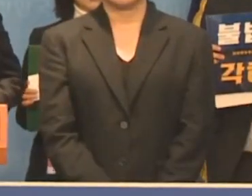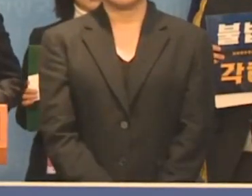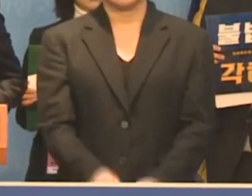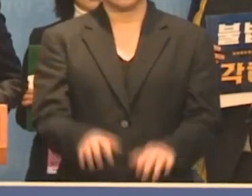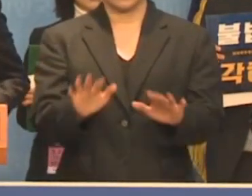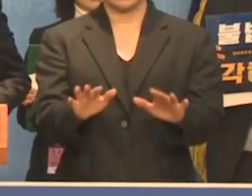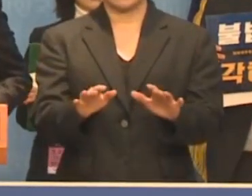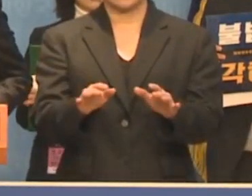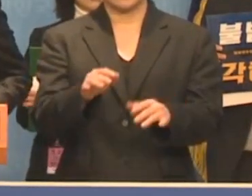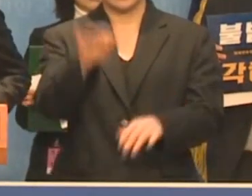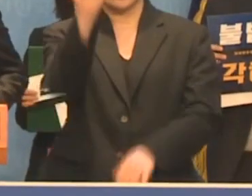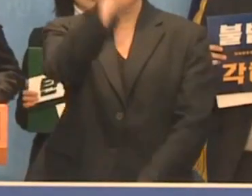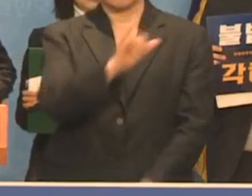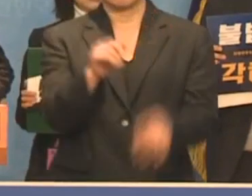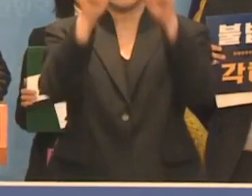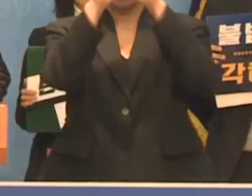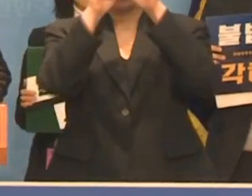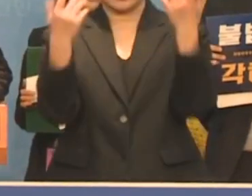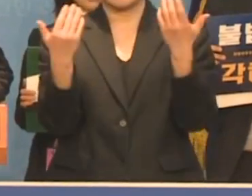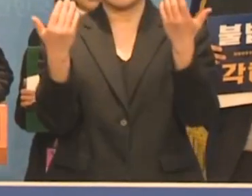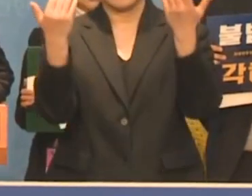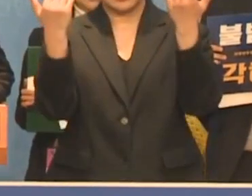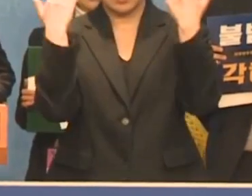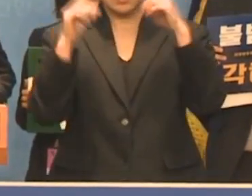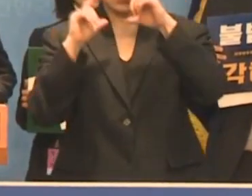오늘 전국 대학생 시국 선언을 위해